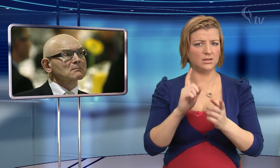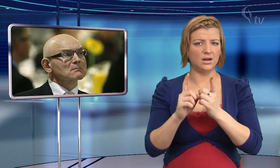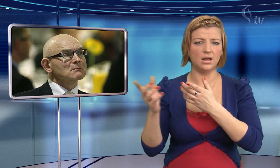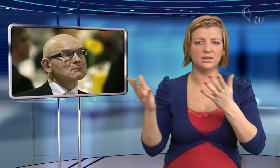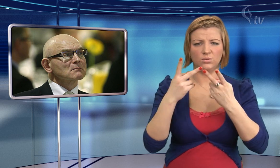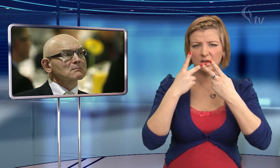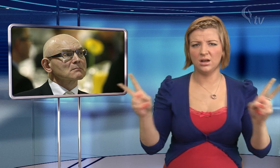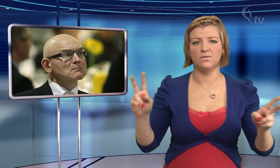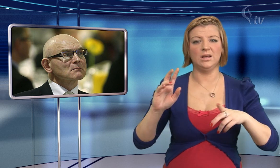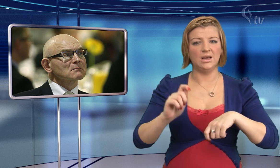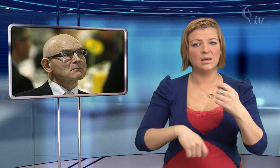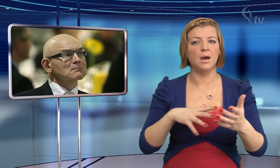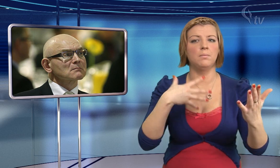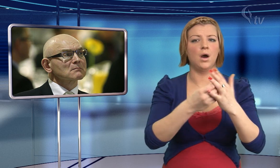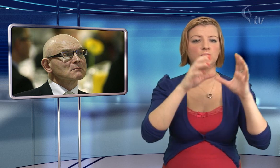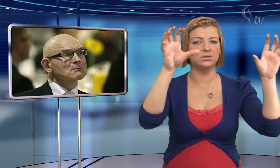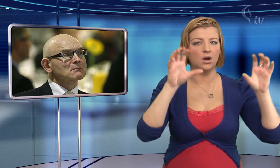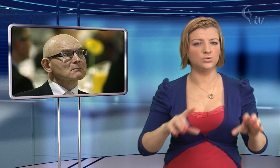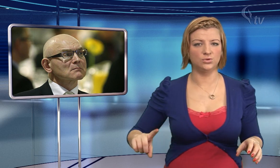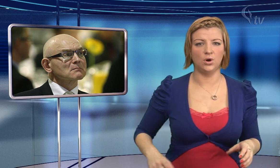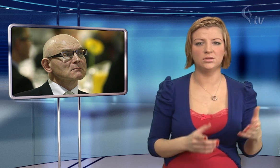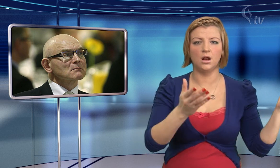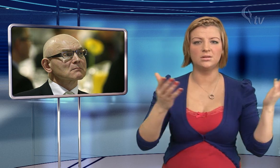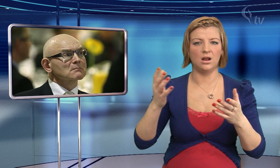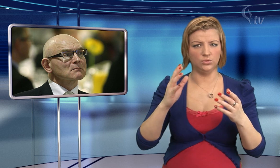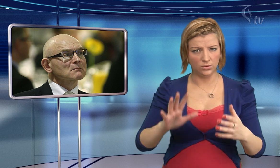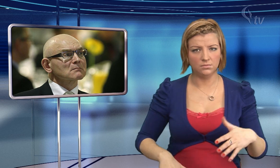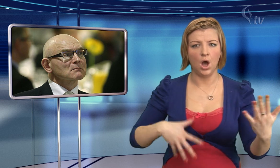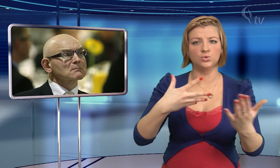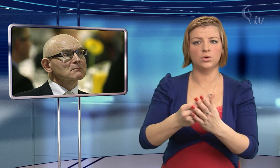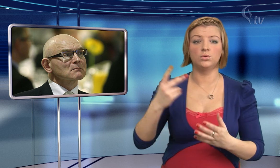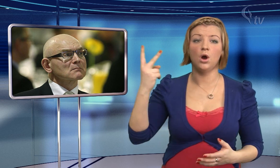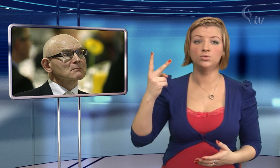maksustatud 20%-lise käibemaksumääraga ning rahandusministri hinnangud sellele.